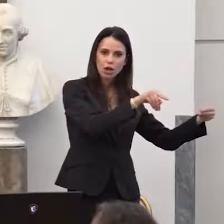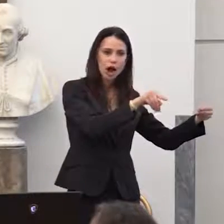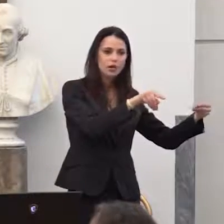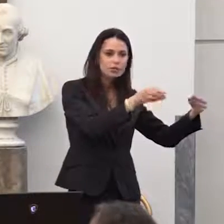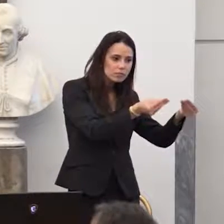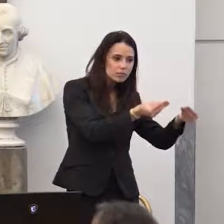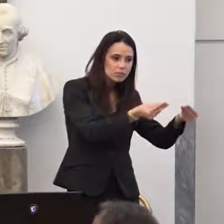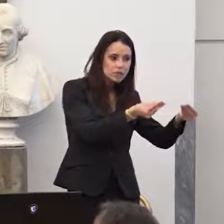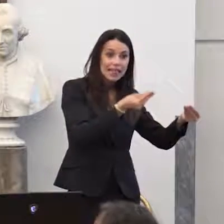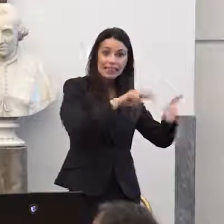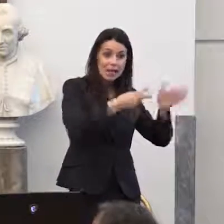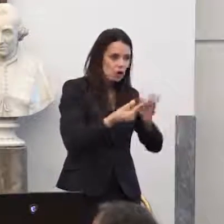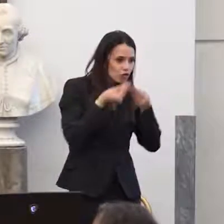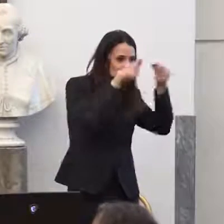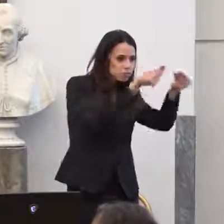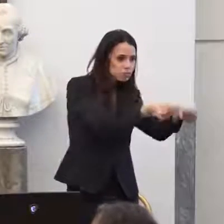paziente.